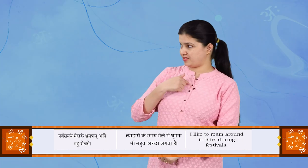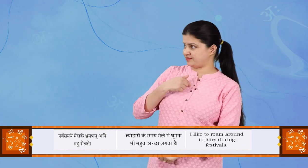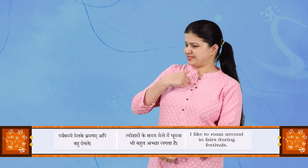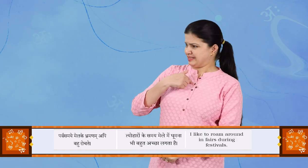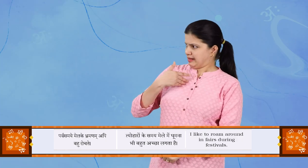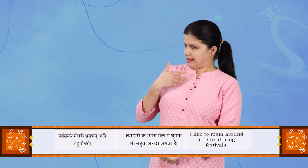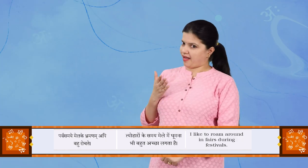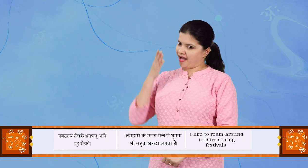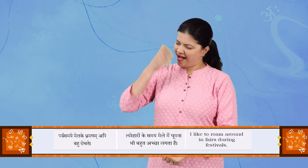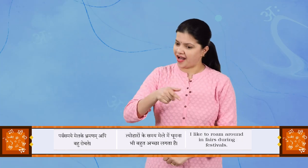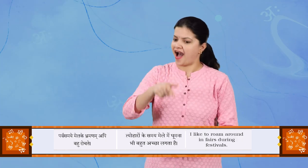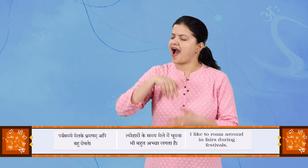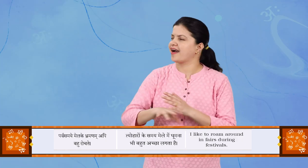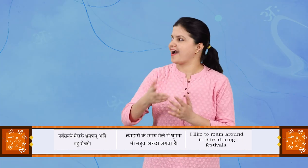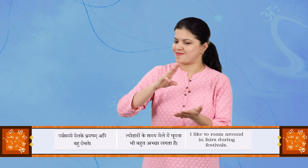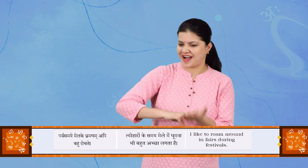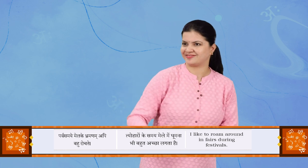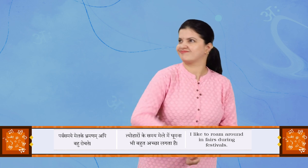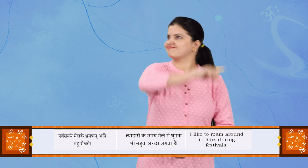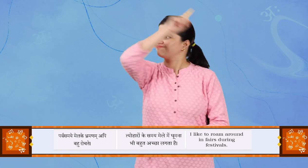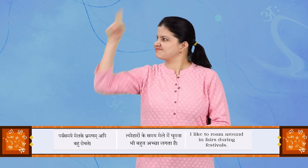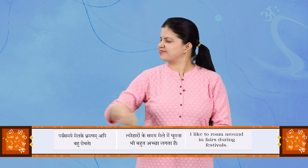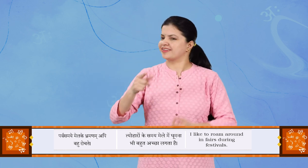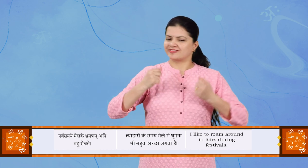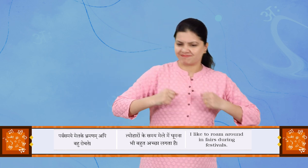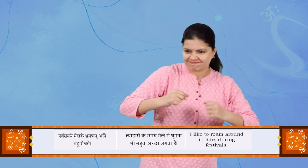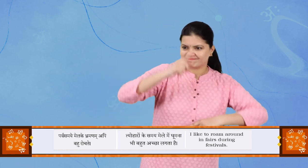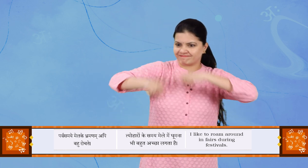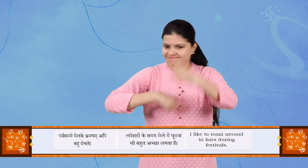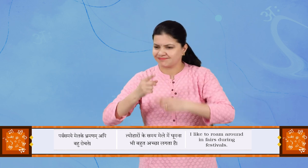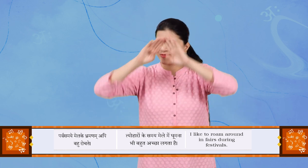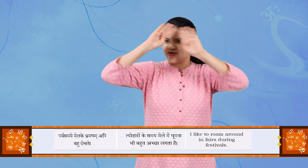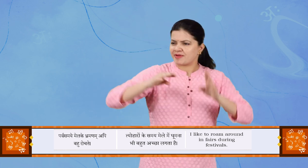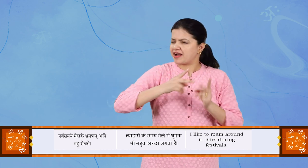का पर्व समय यह मेरे के भ्रमण अपील बहु रहते हैं